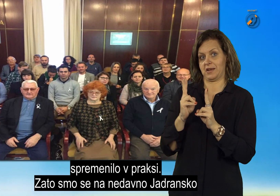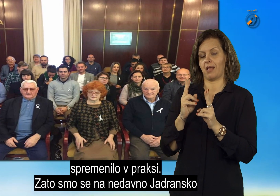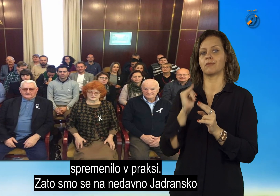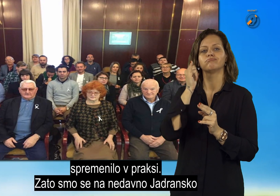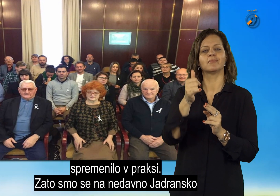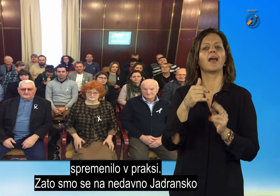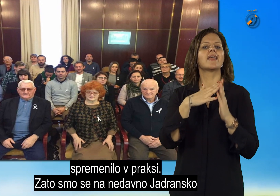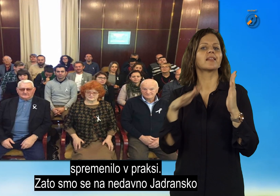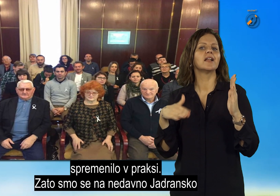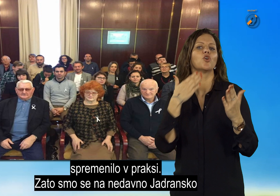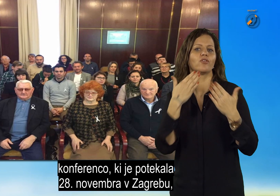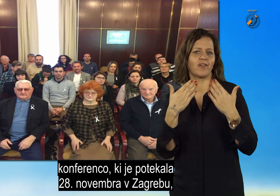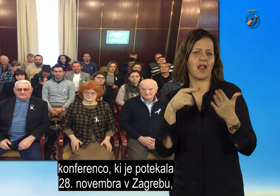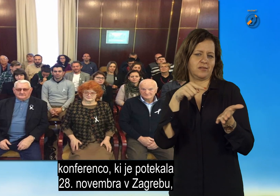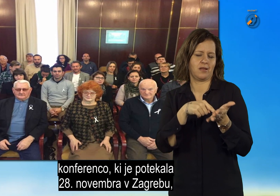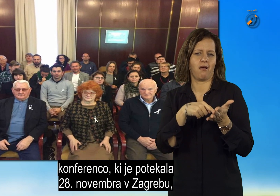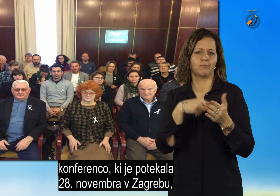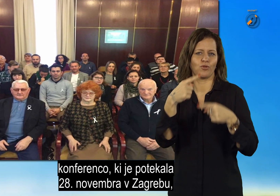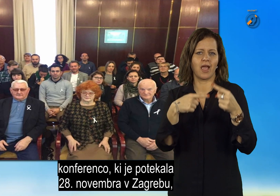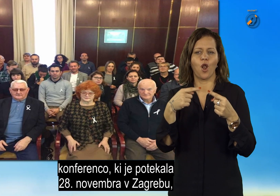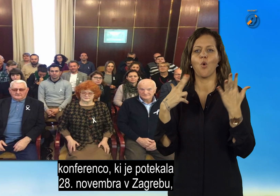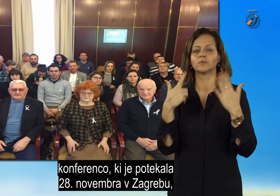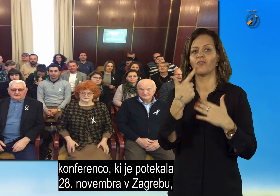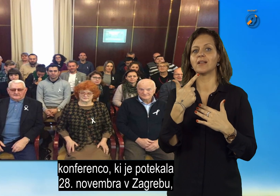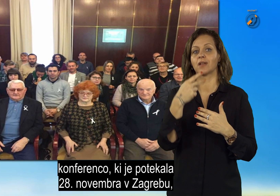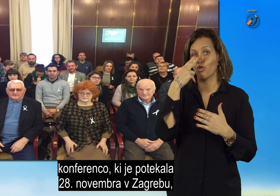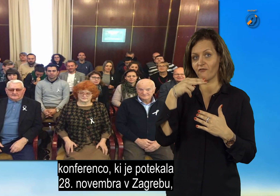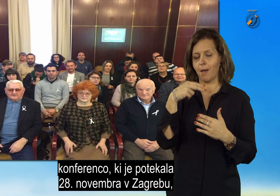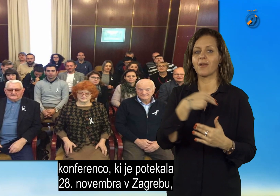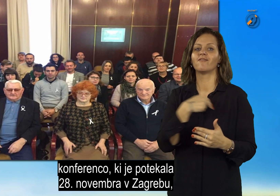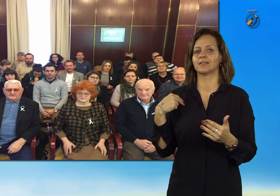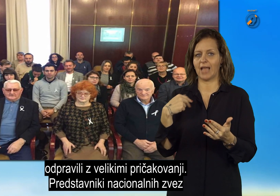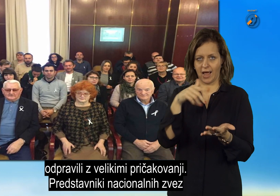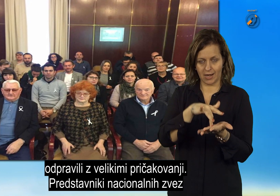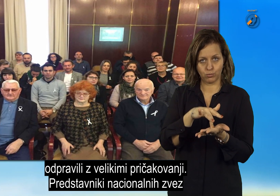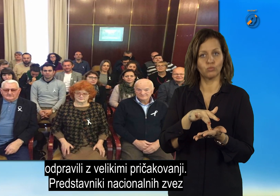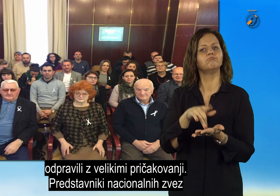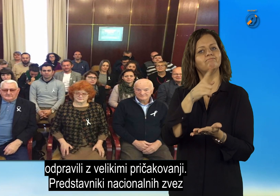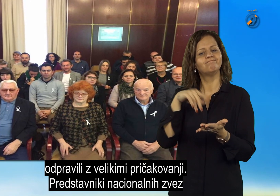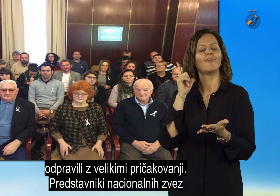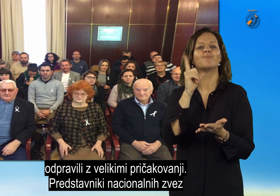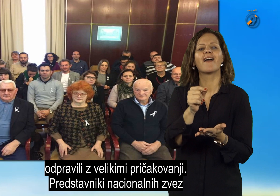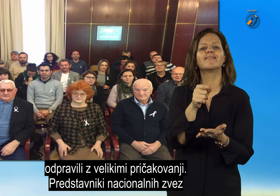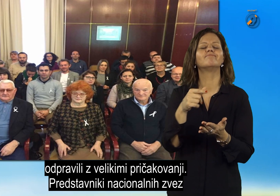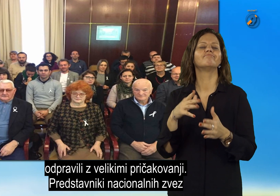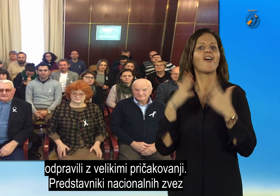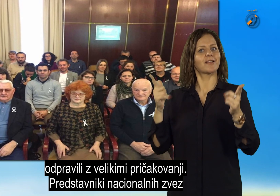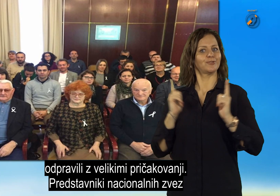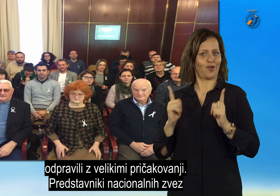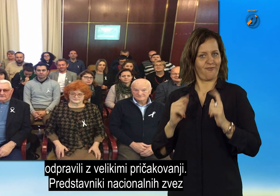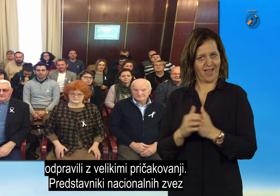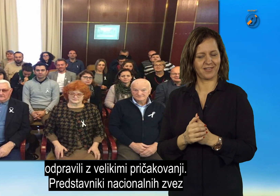Zato smo se na nedavno jadransko konferenco, ki je potekala 28. novembra v Zagrebu, odpravili